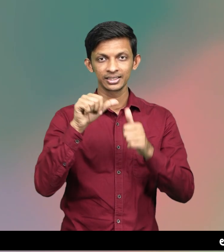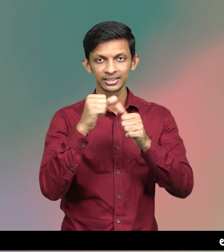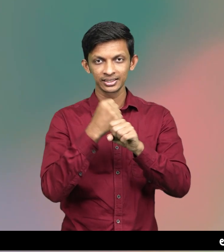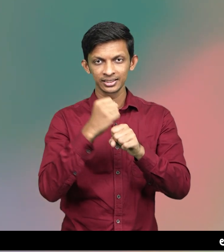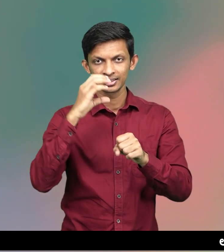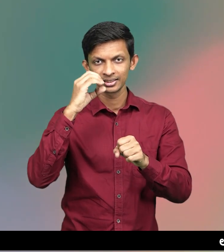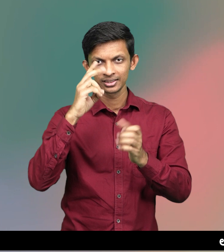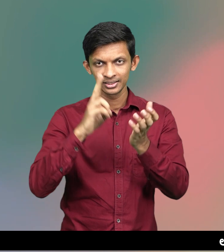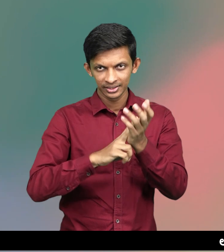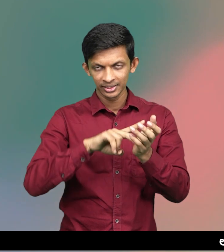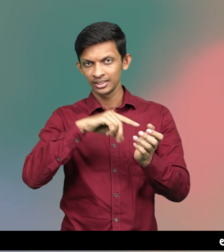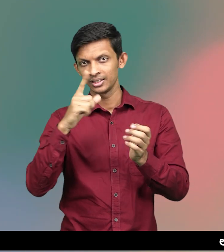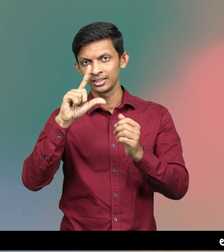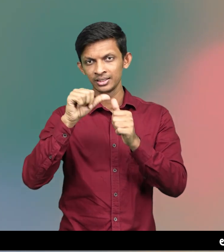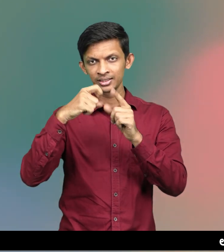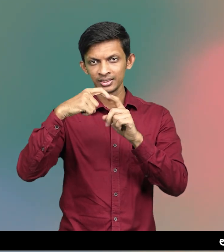లగూన్ సరస్సులు.